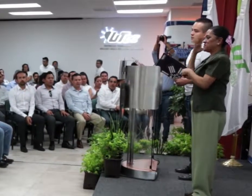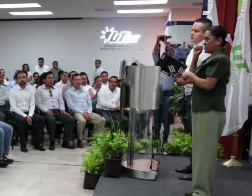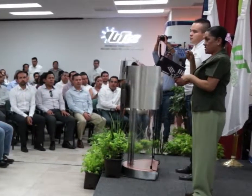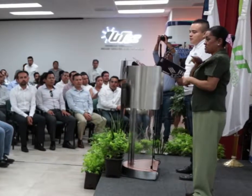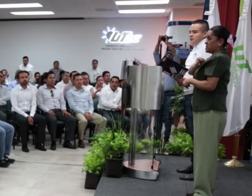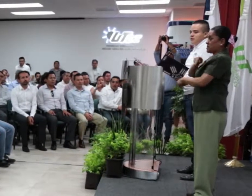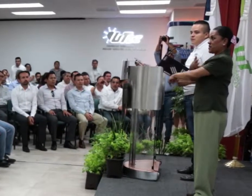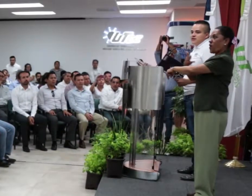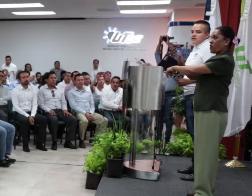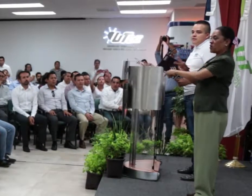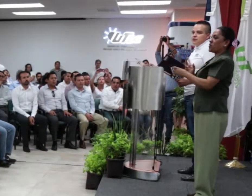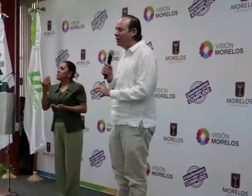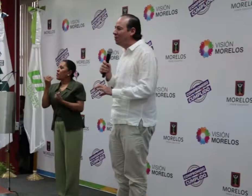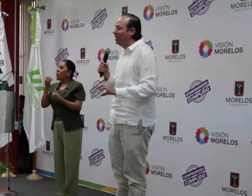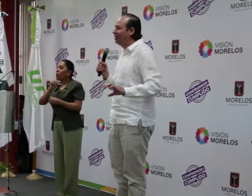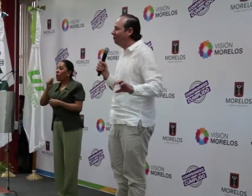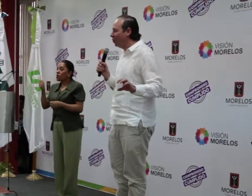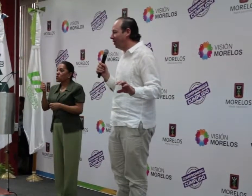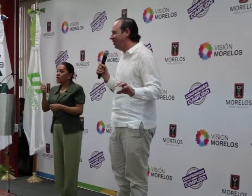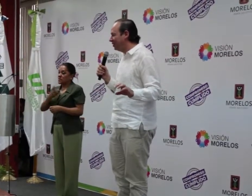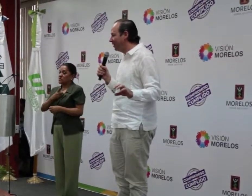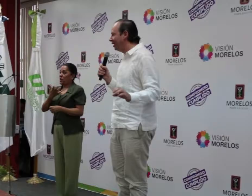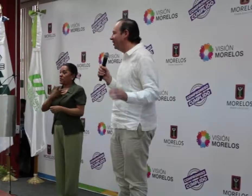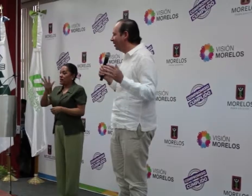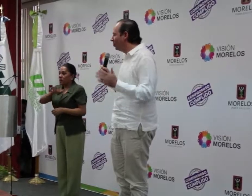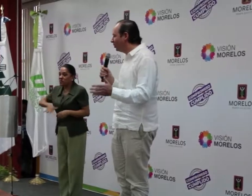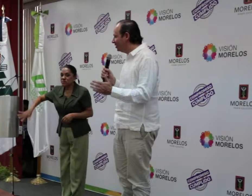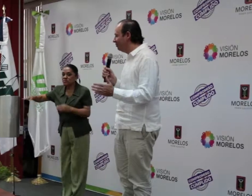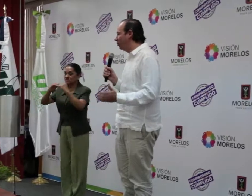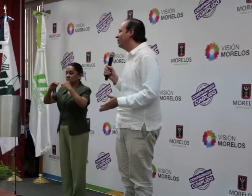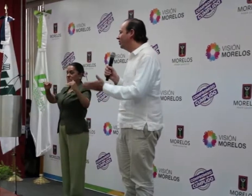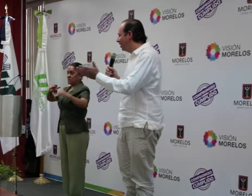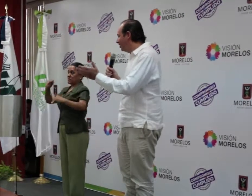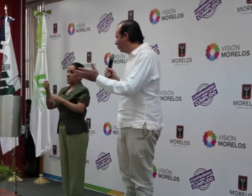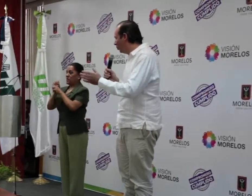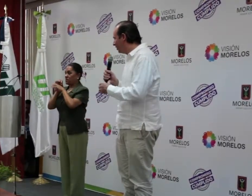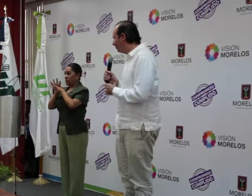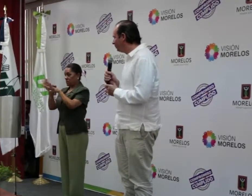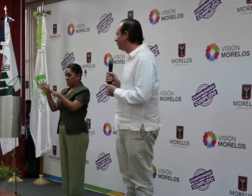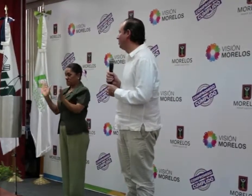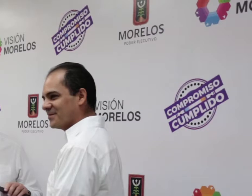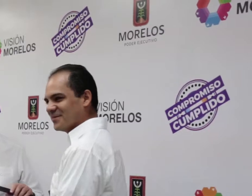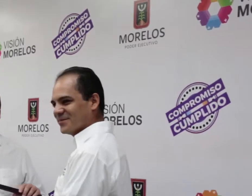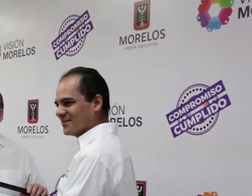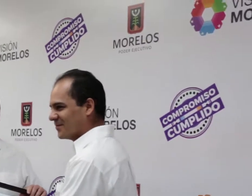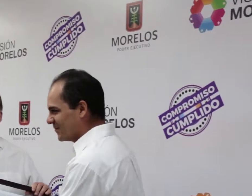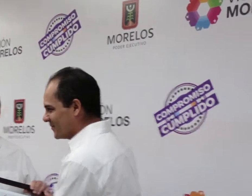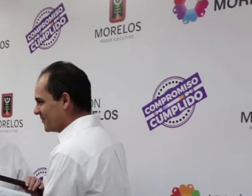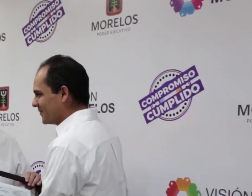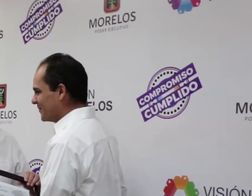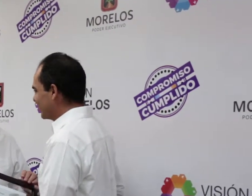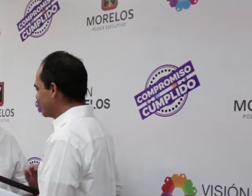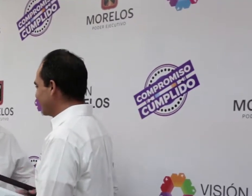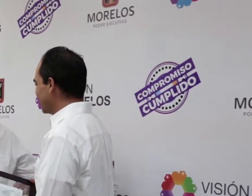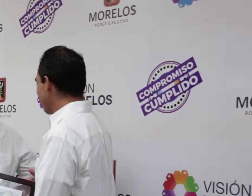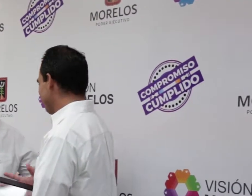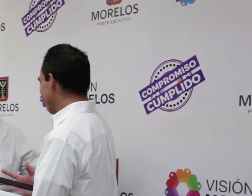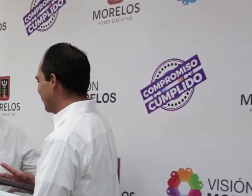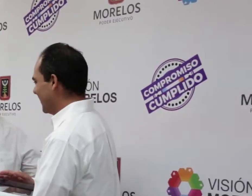un honor formar parte de la mejor... Una plataforma transversal de tecnologías de información que las impulse.